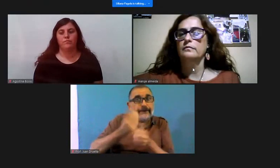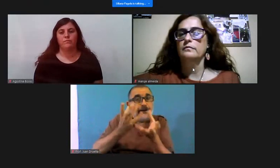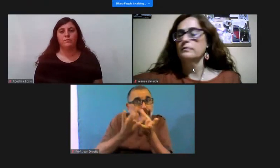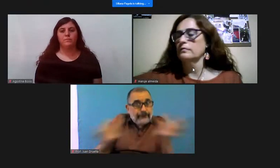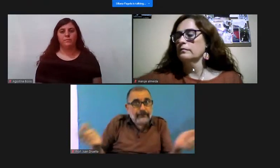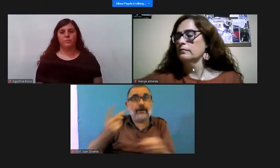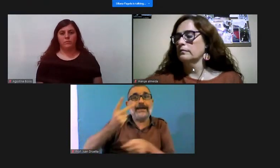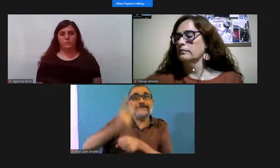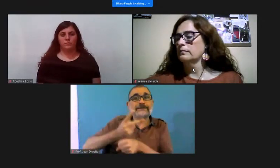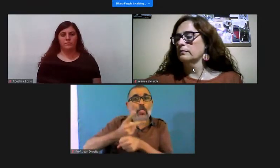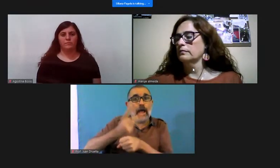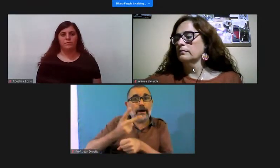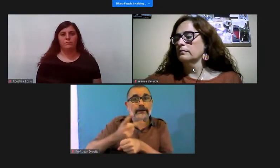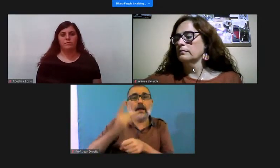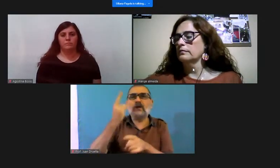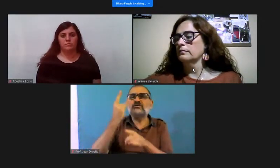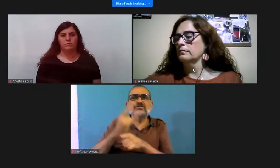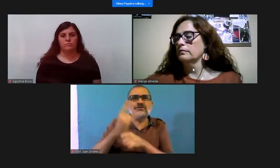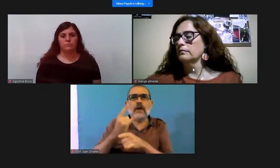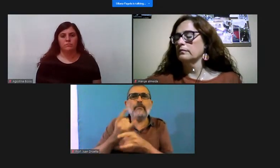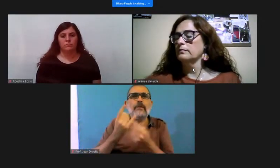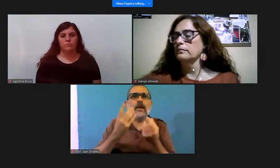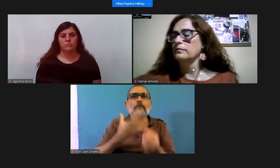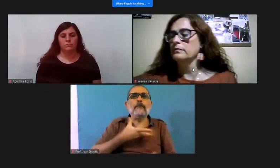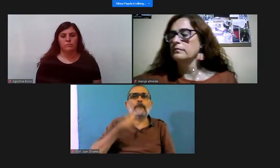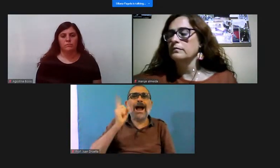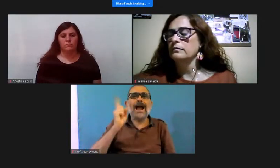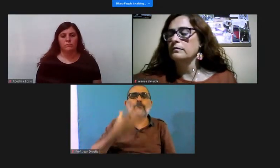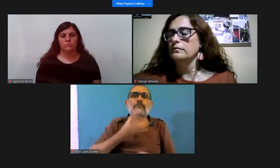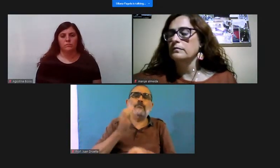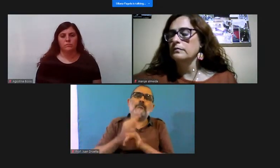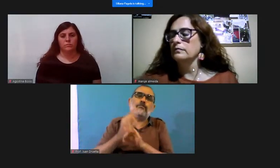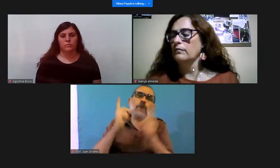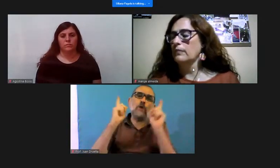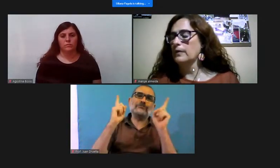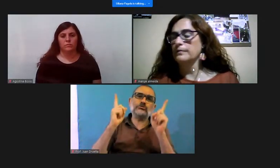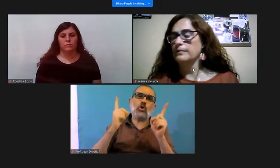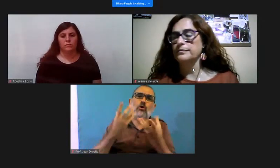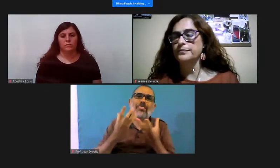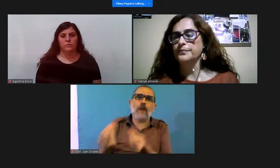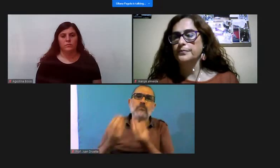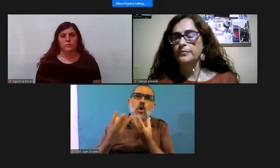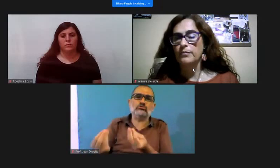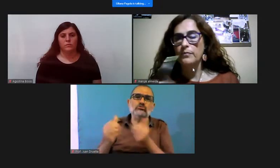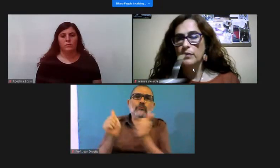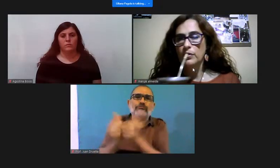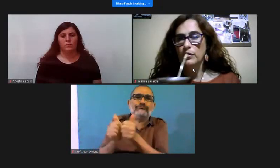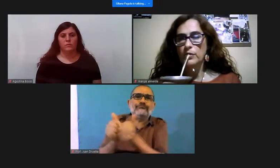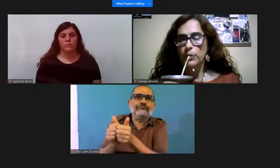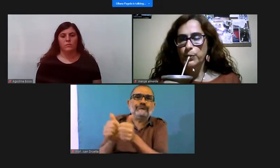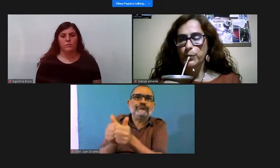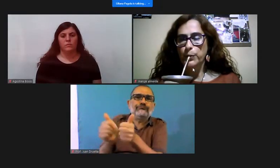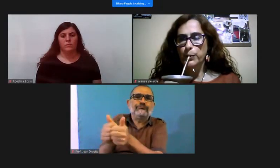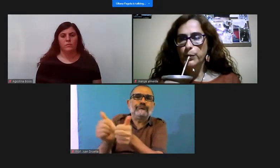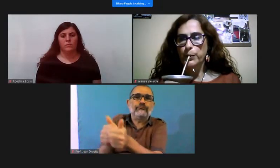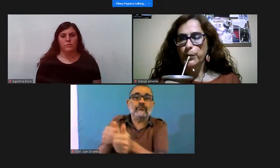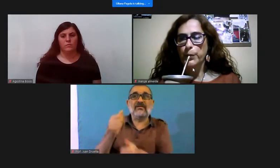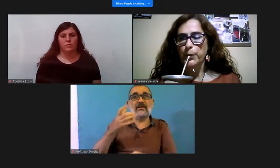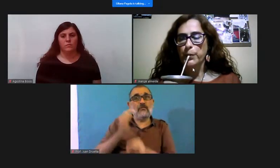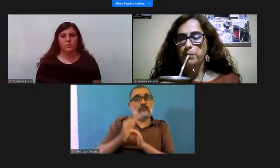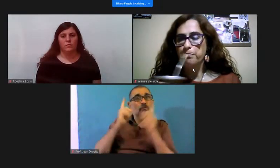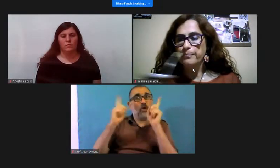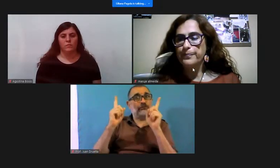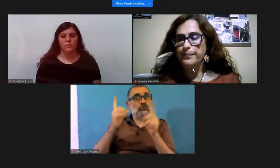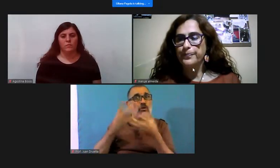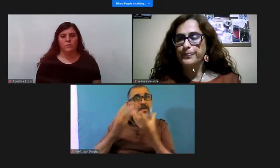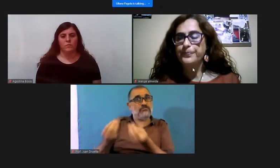que crecieron en esa escuela, terminaron sus estudios, hicieron la secundaria, y es como que siempre